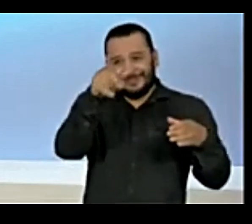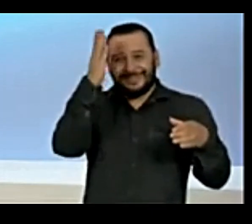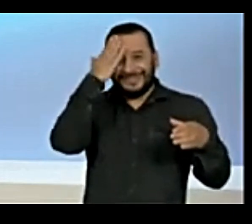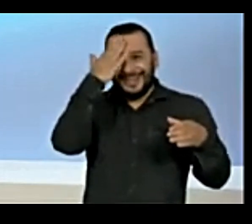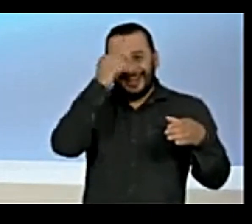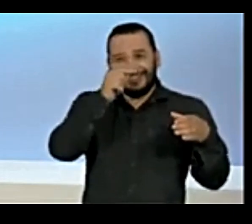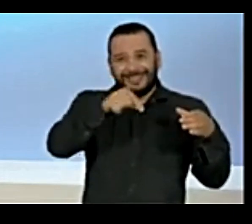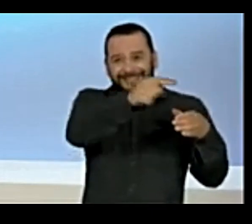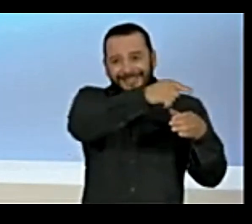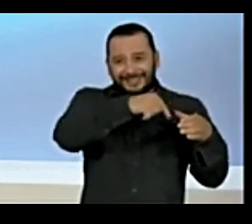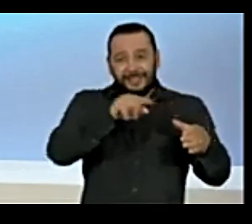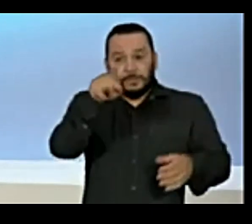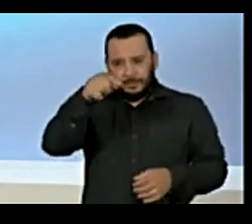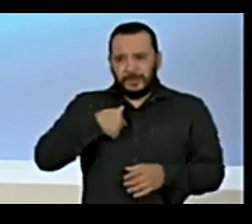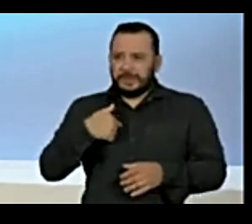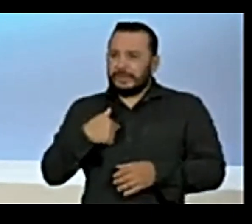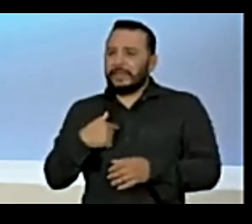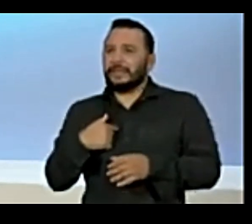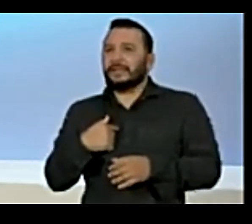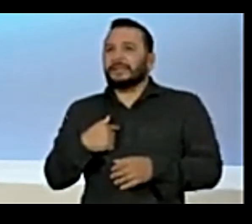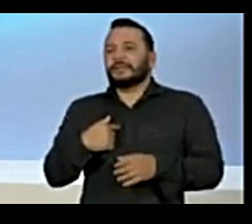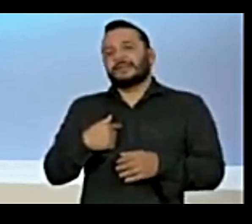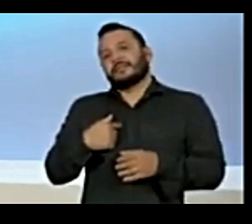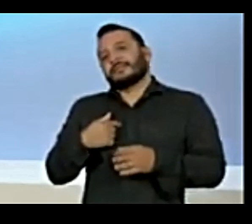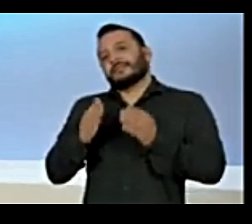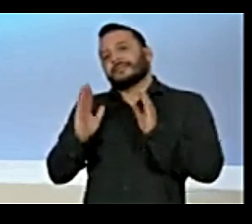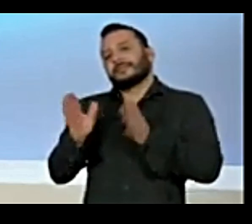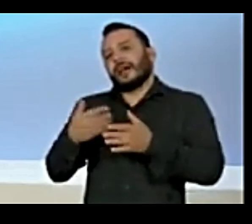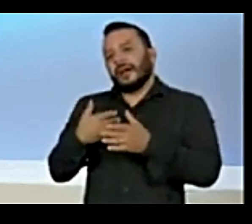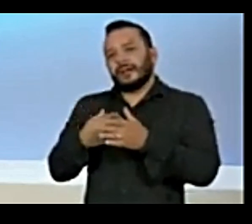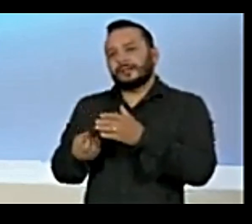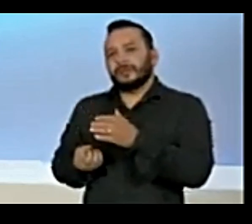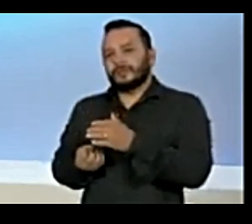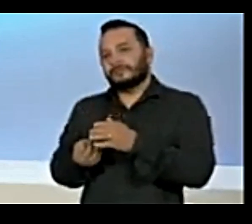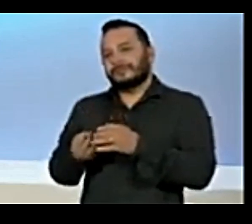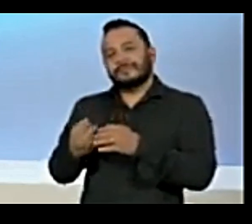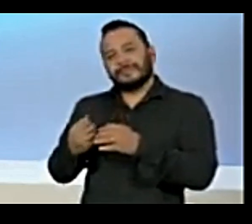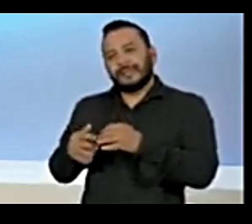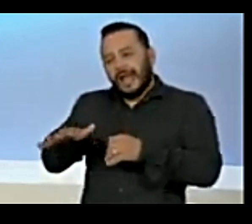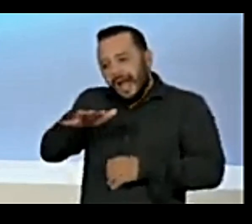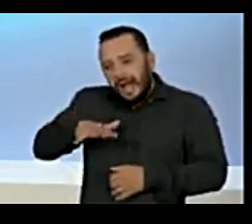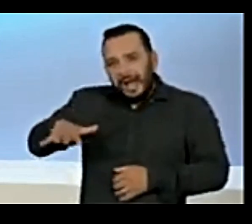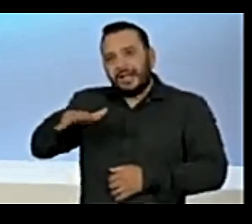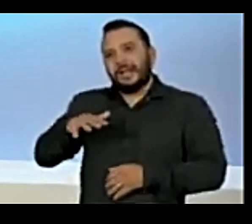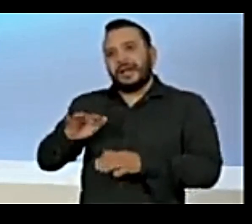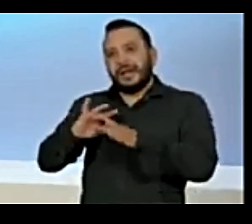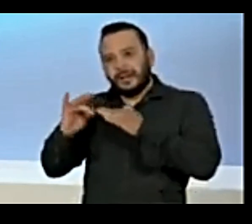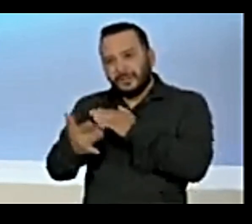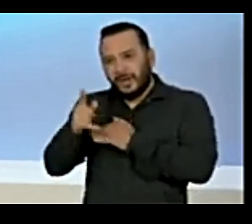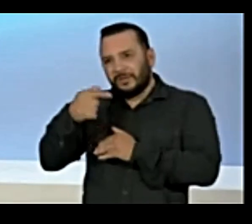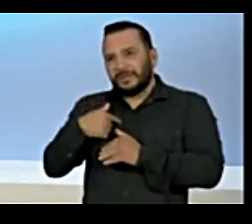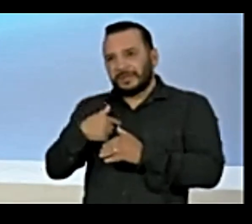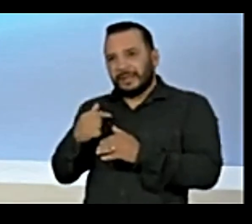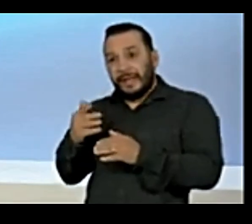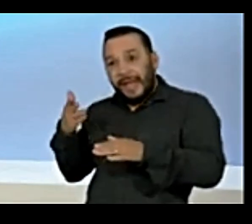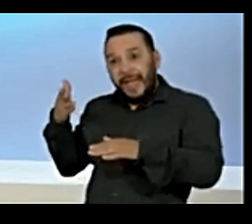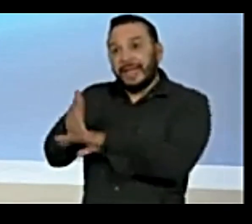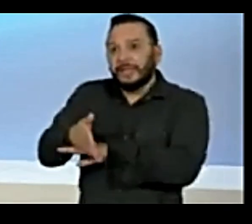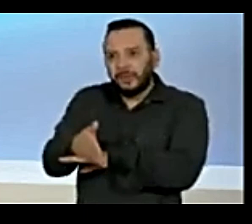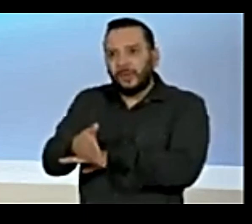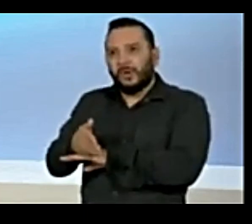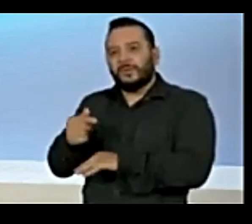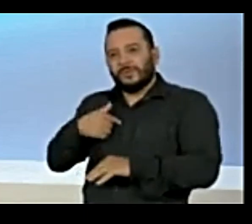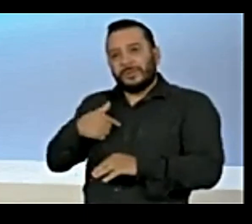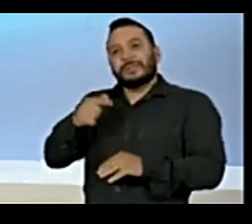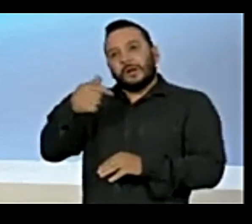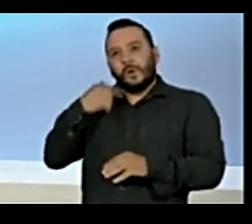que surgiu nas redes sociais e fez fama e fortuna a partir delas, qual que seria, na